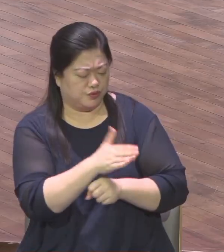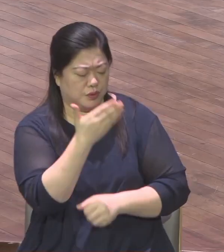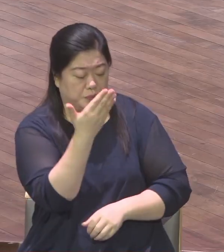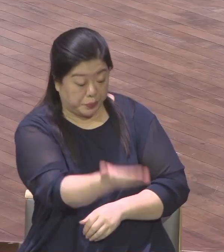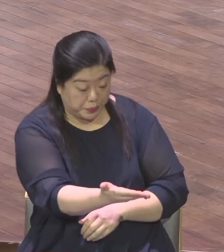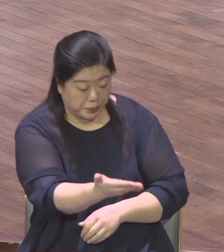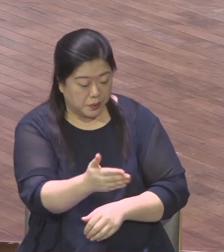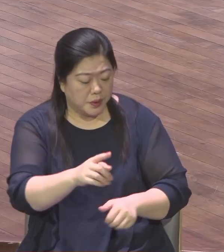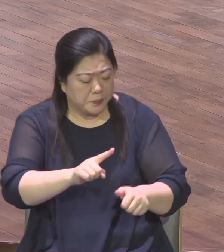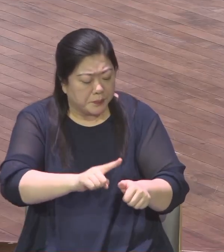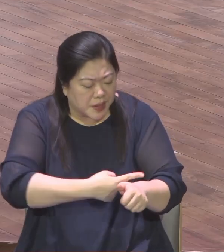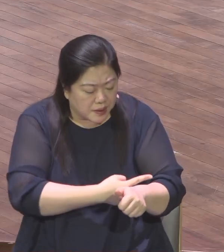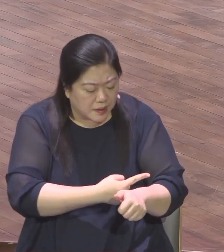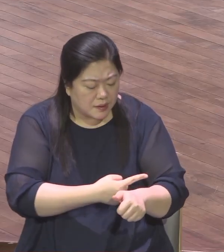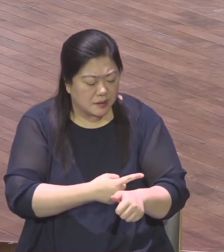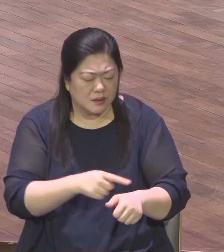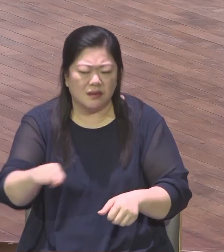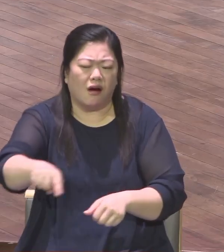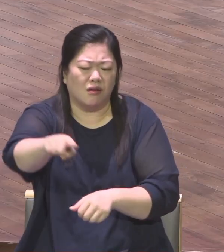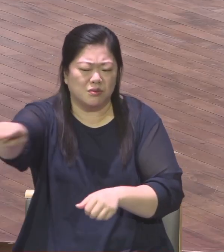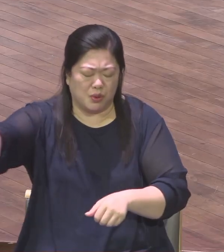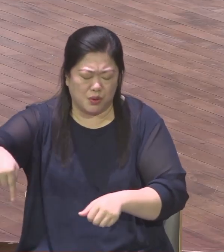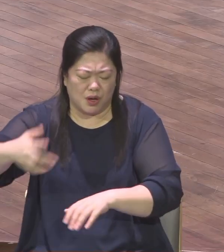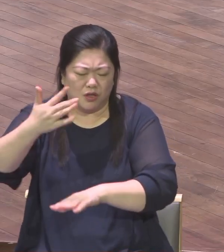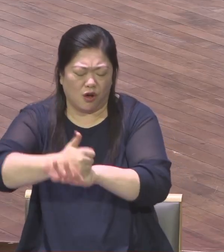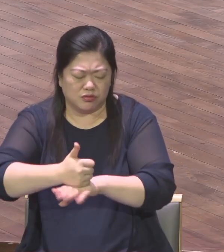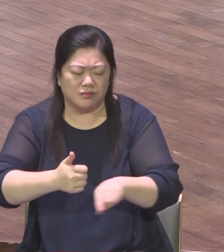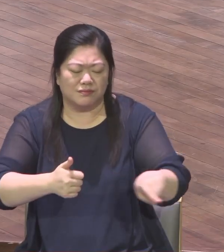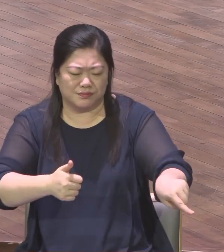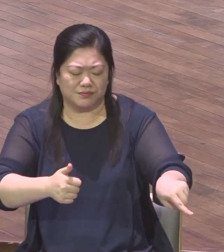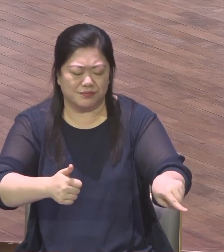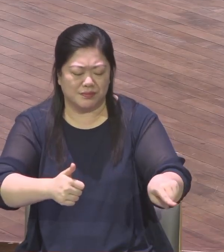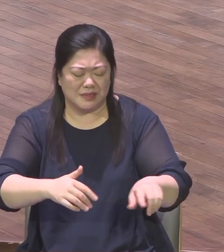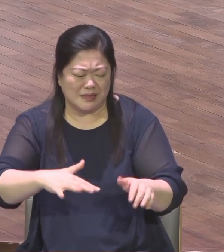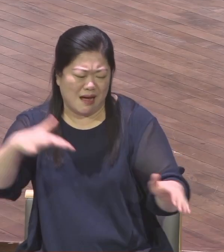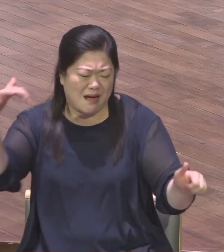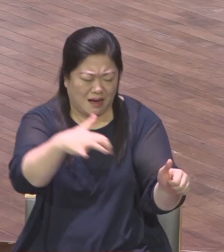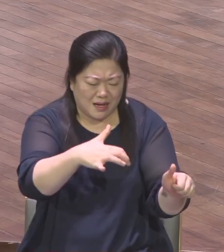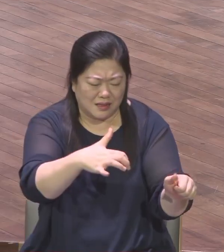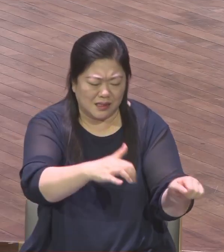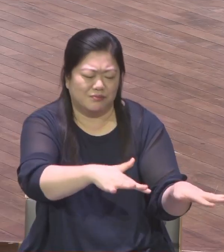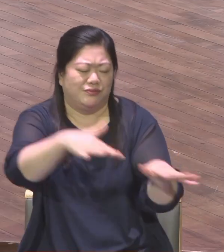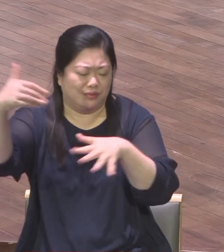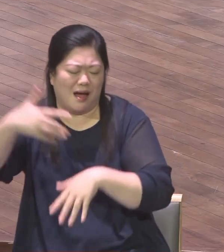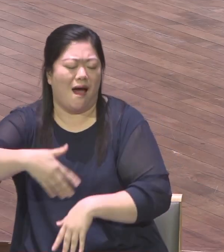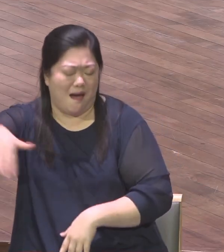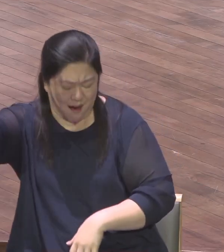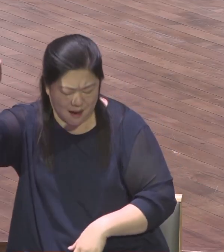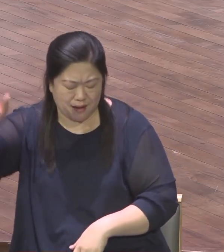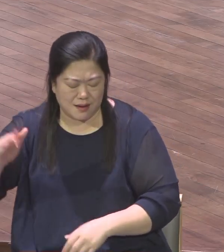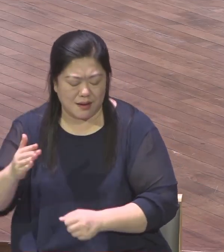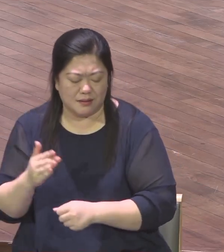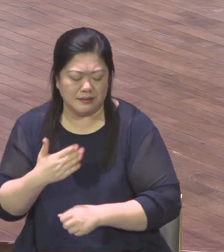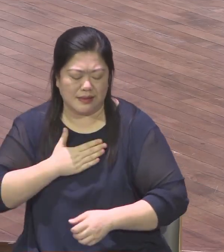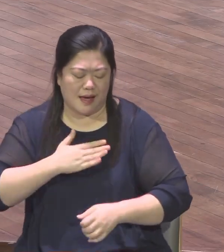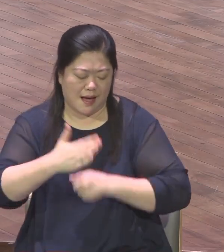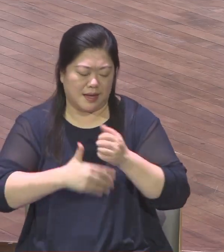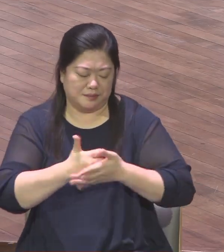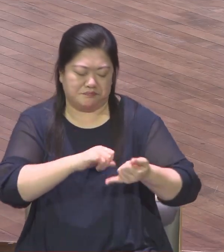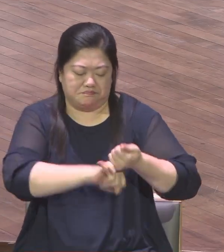여기리니 그도 너희를 불쌍히 여겨 너희를 너희 본향으로 돌려보내리라